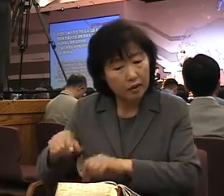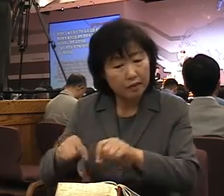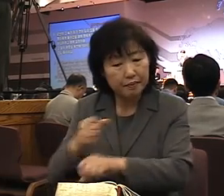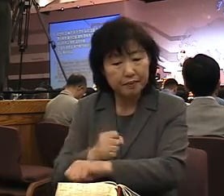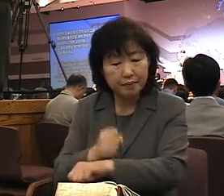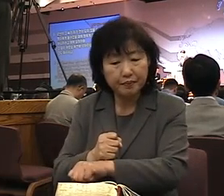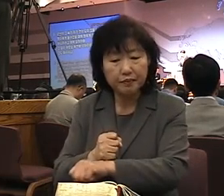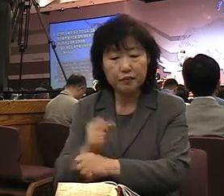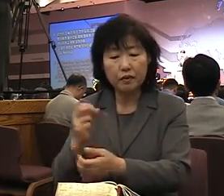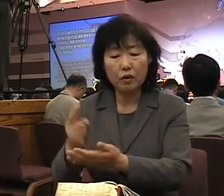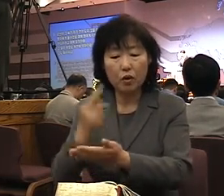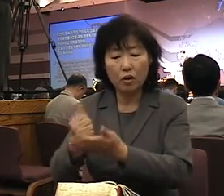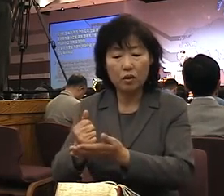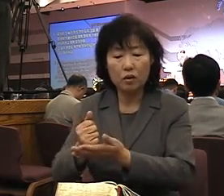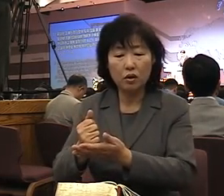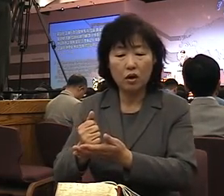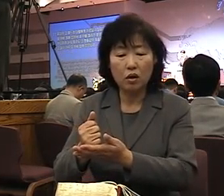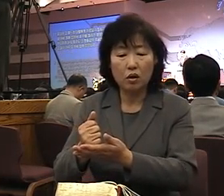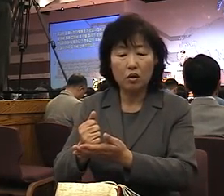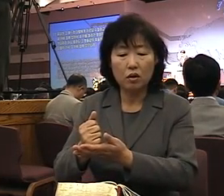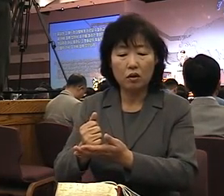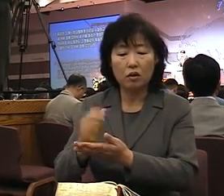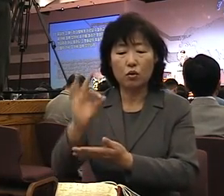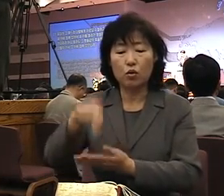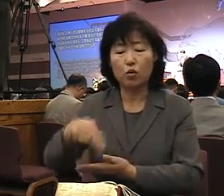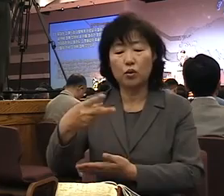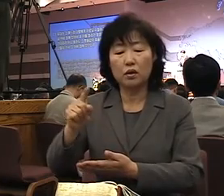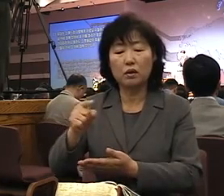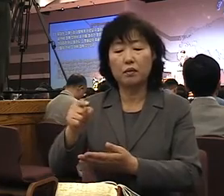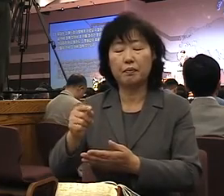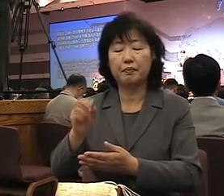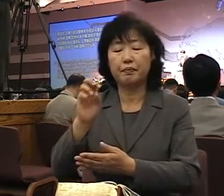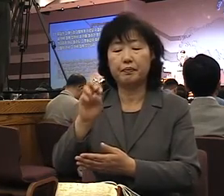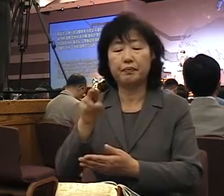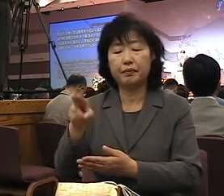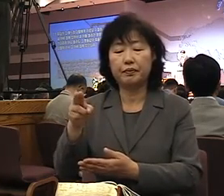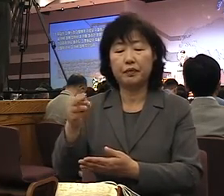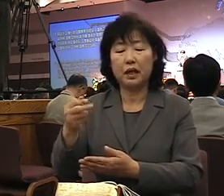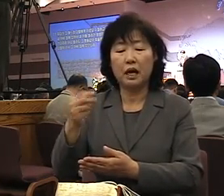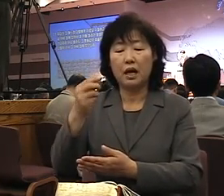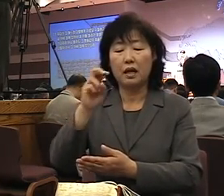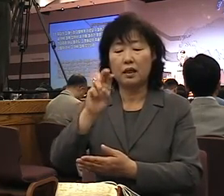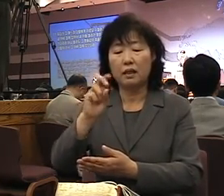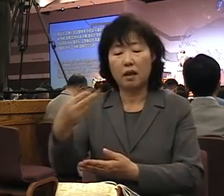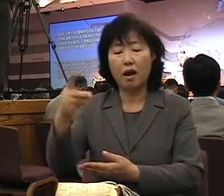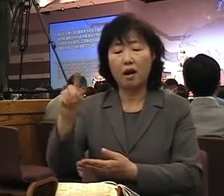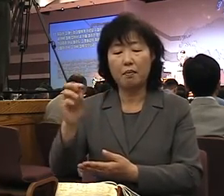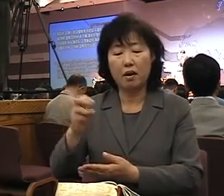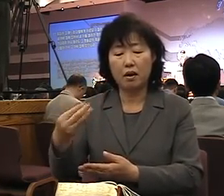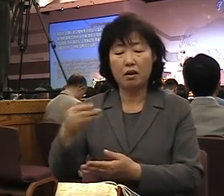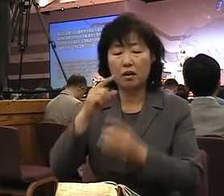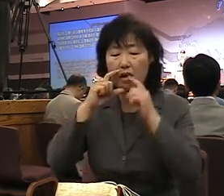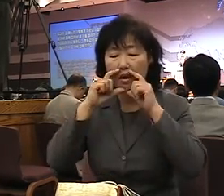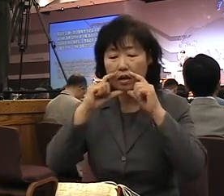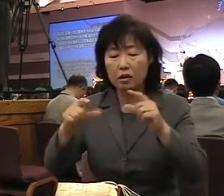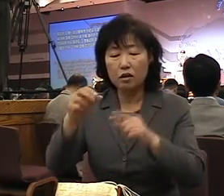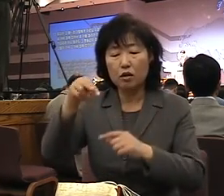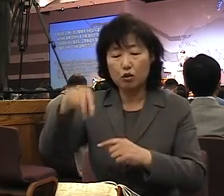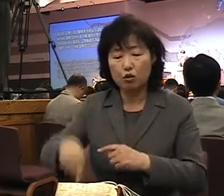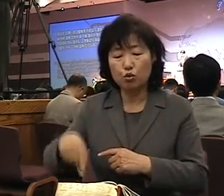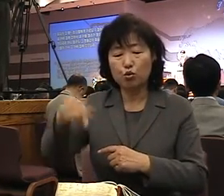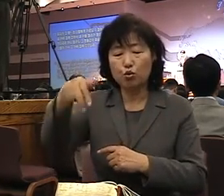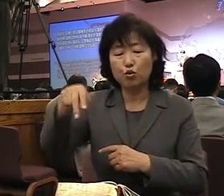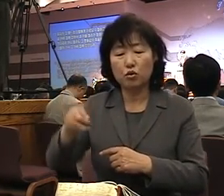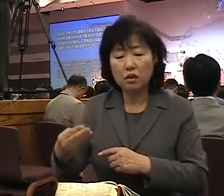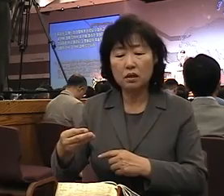하고 여호와께서 그도 죽이시기와 함께 유다가 그 며느리 다말에게 이르되 수절하고 내 아비 집에 있어서 내